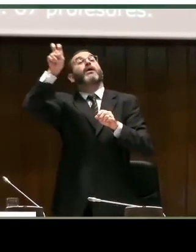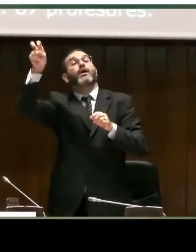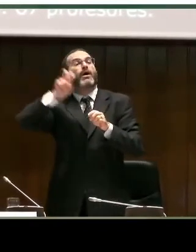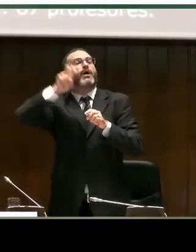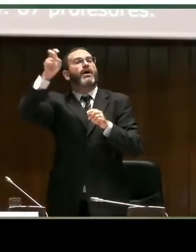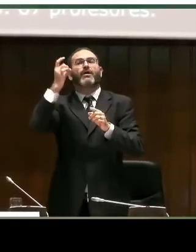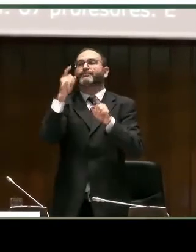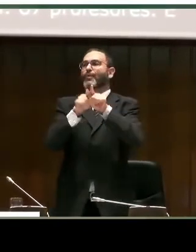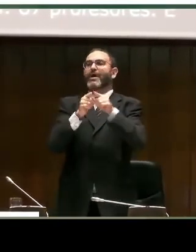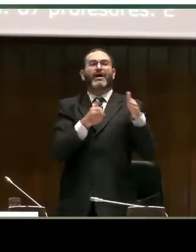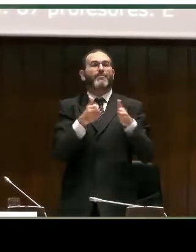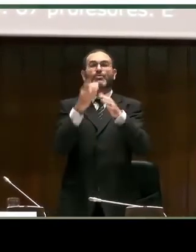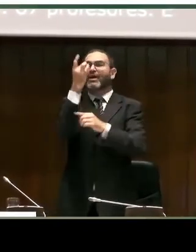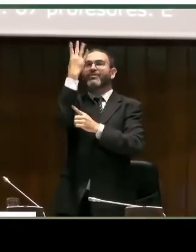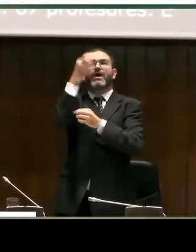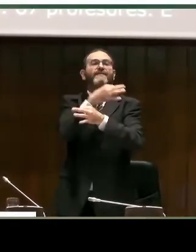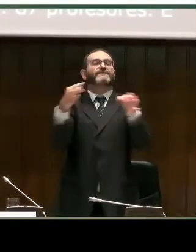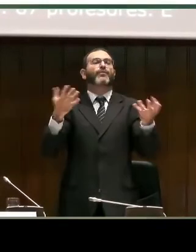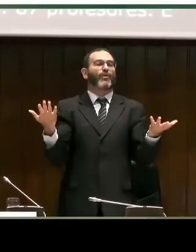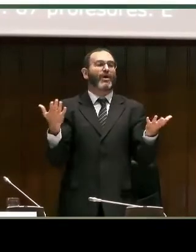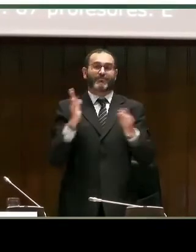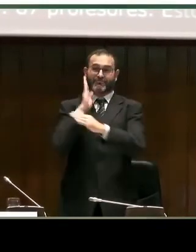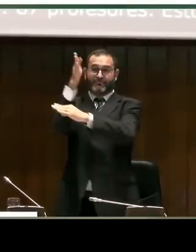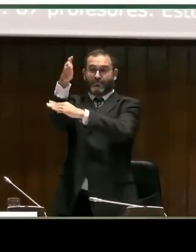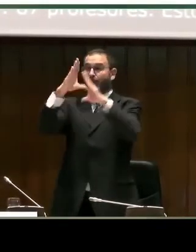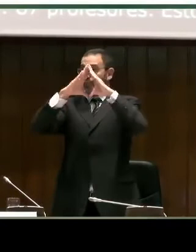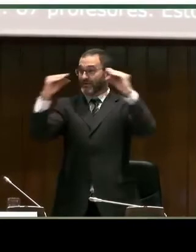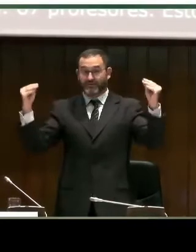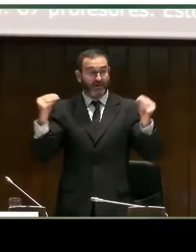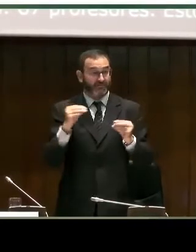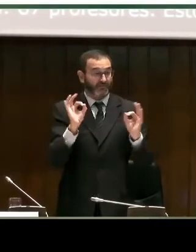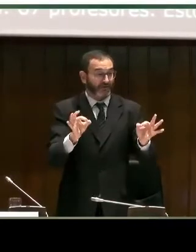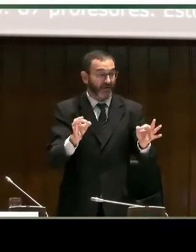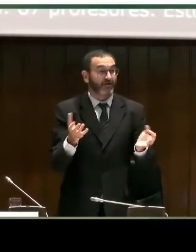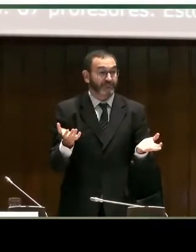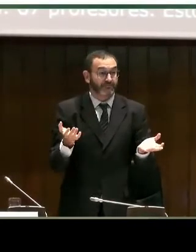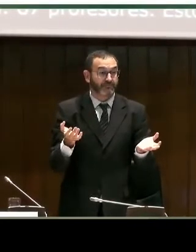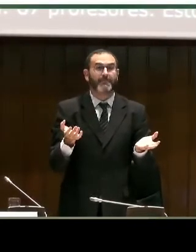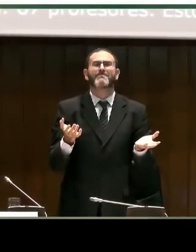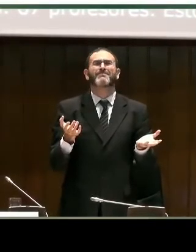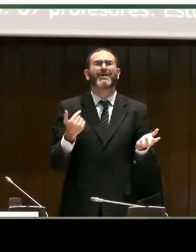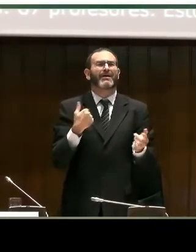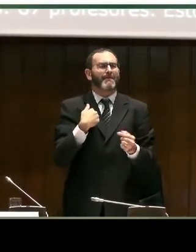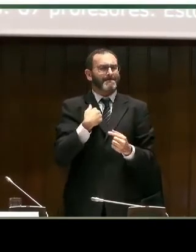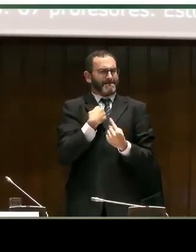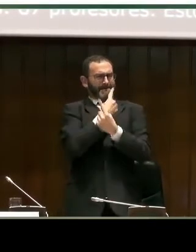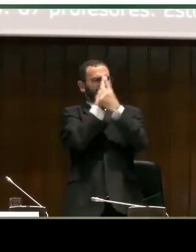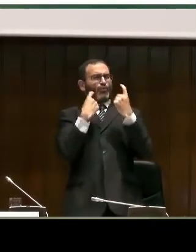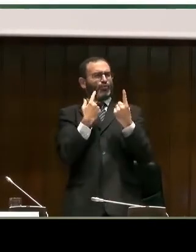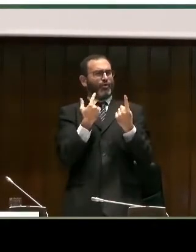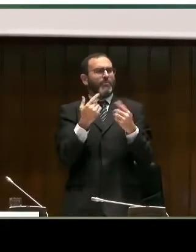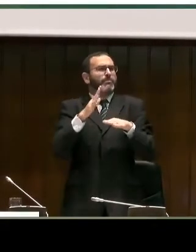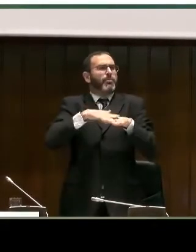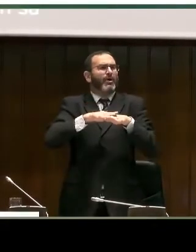si damos un salto a la educación secundaria, entendemos que lo ideal sería que este alumnado, una